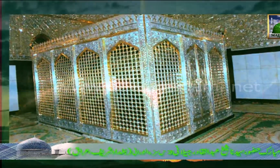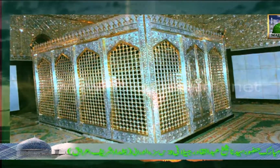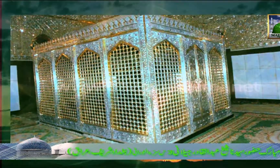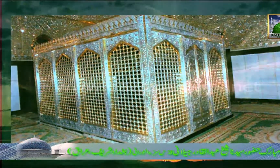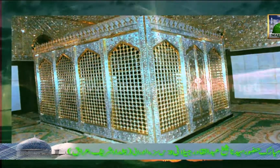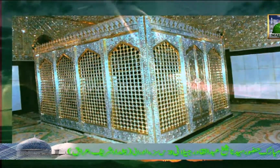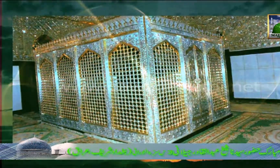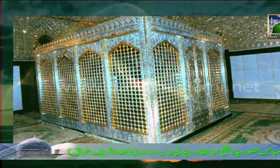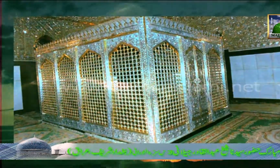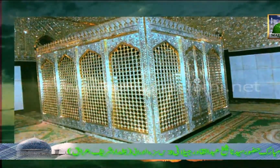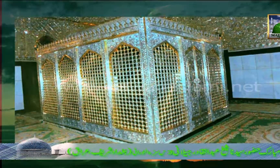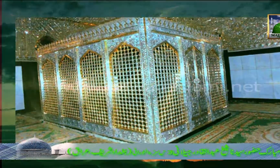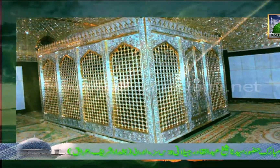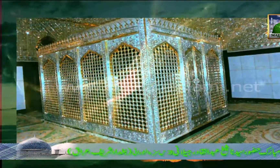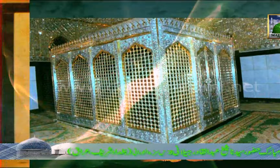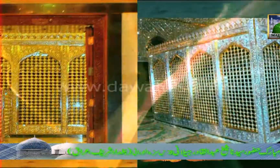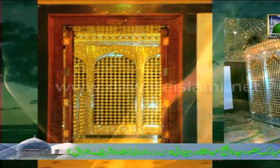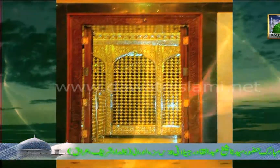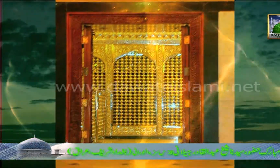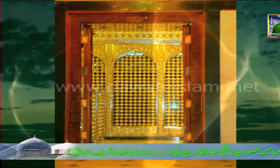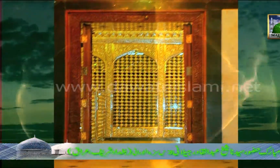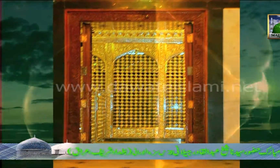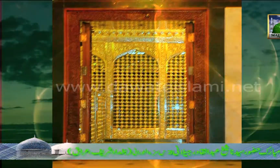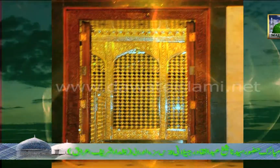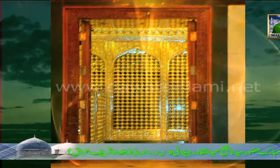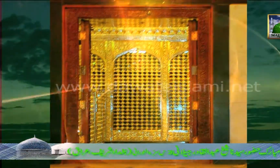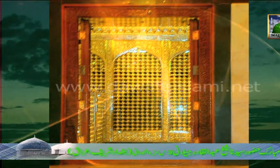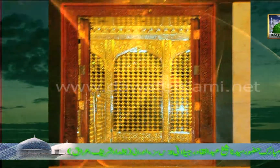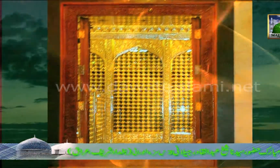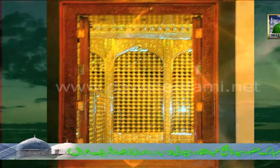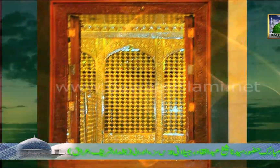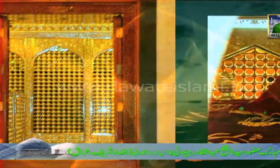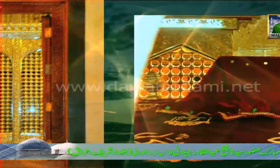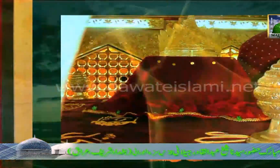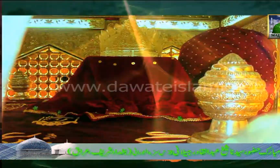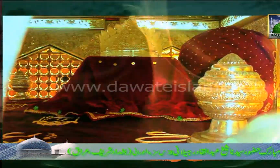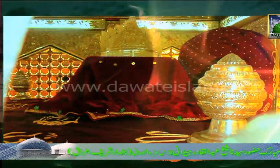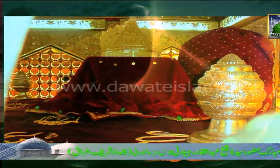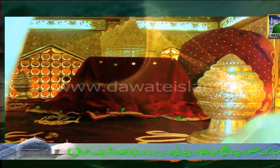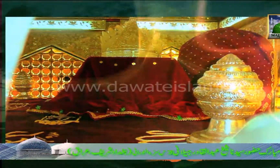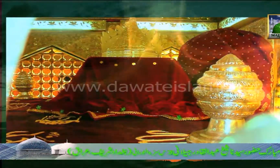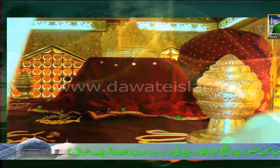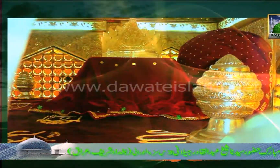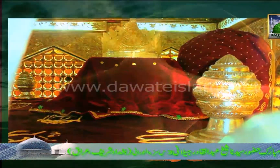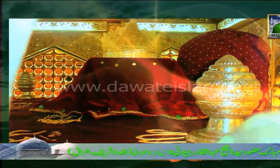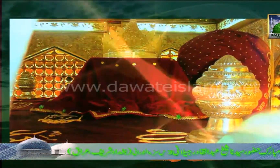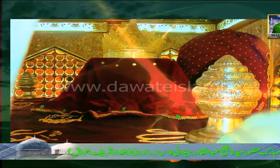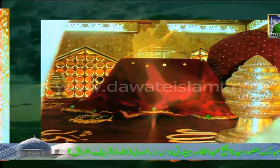تیرا، اونچے اونچوں کے سروں سے قدم